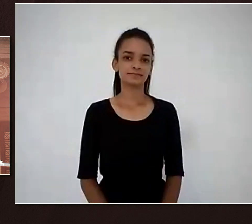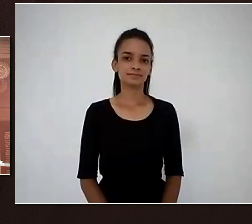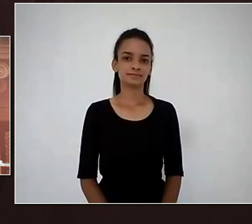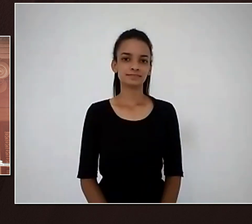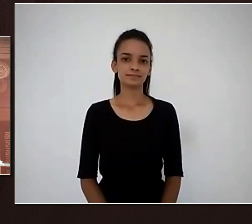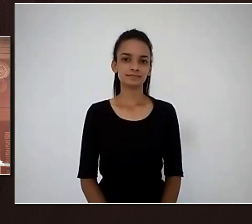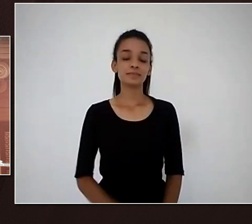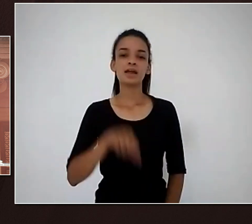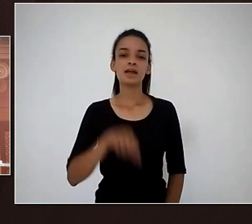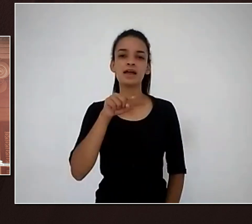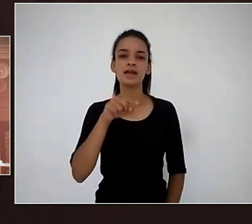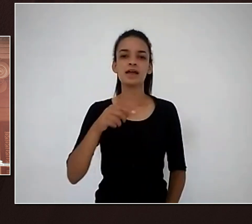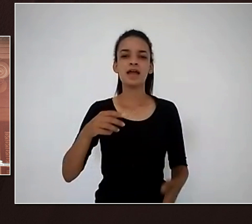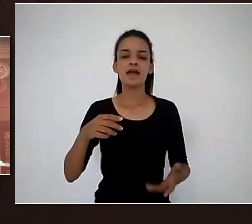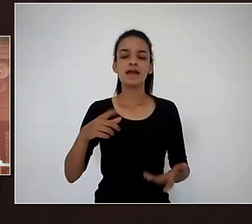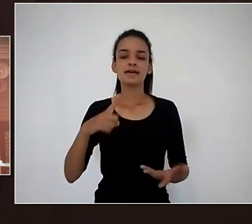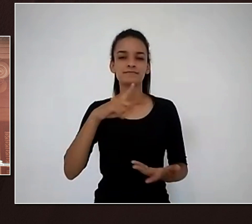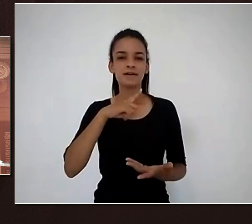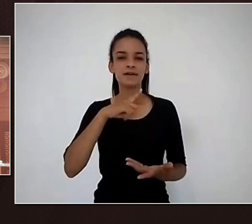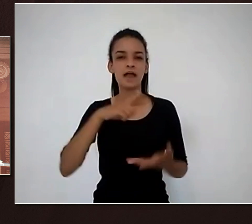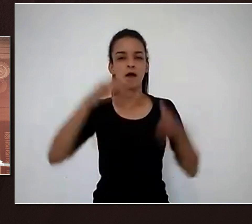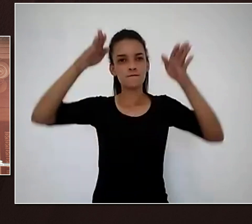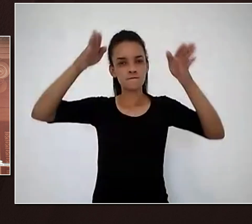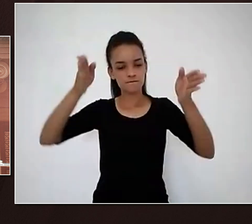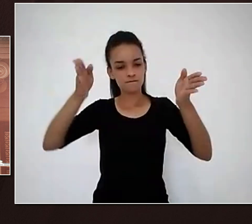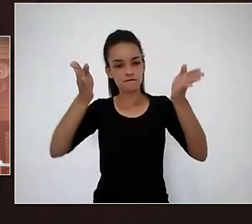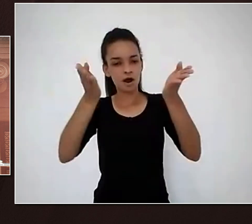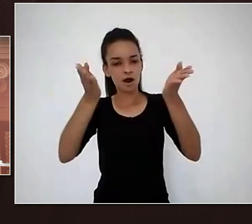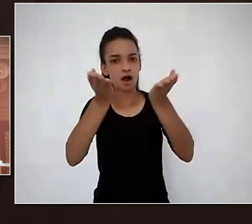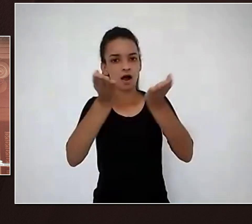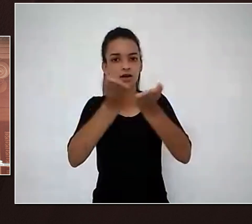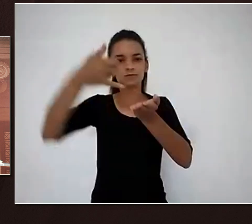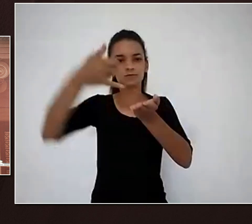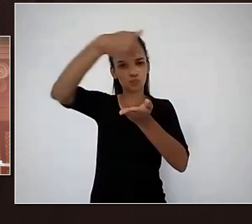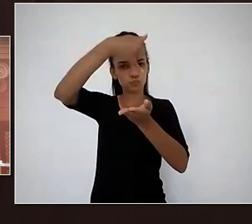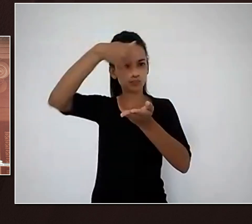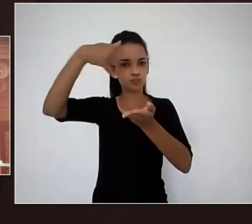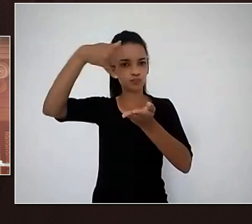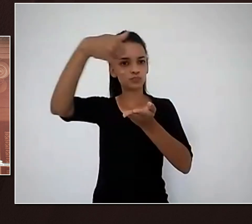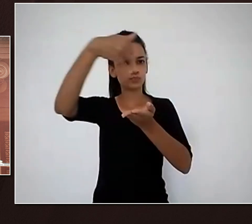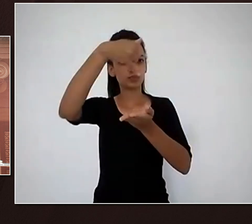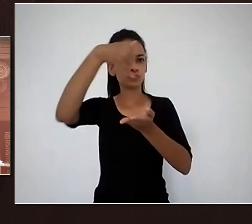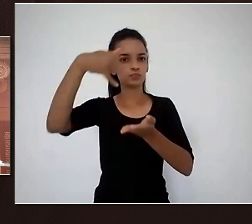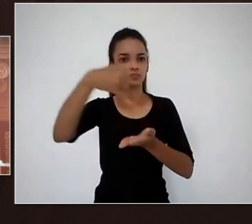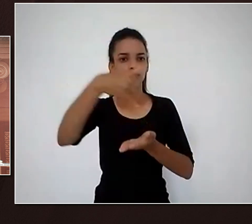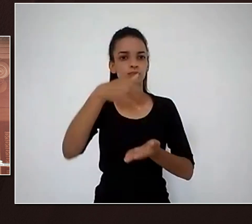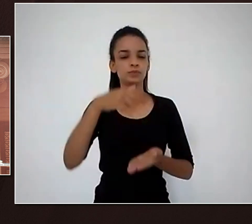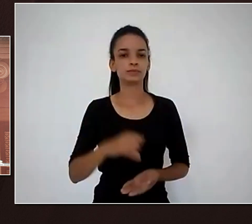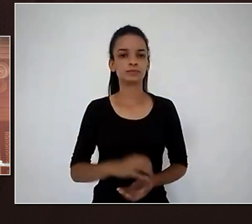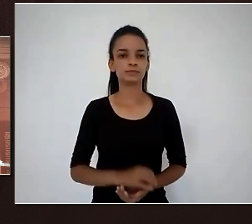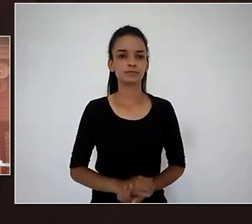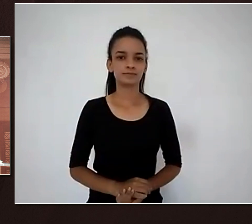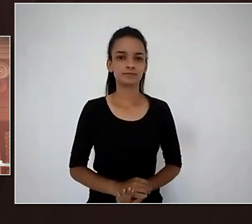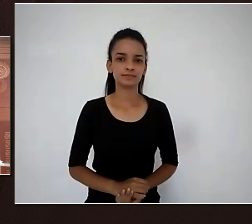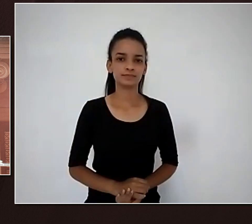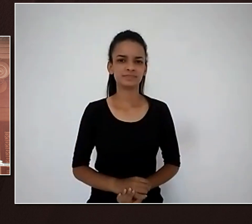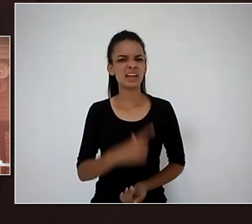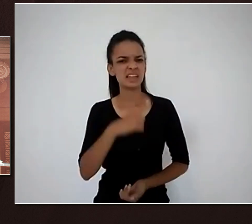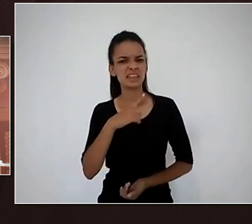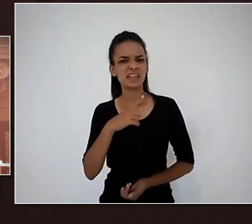em cima do candelabro de Zacarias 4, versículo 2. Enquanto muitos se